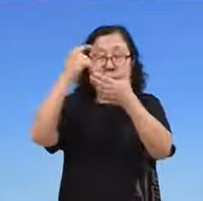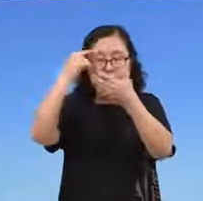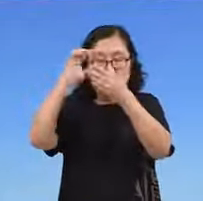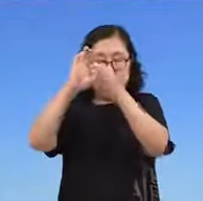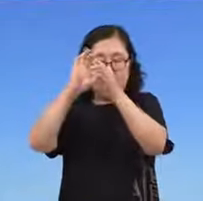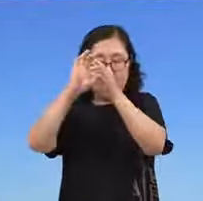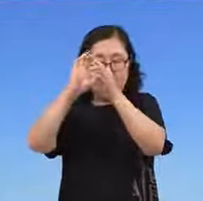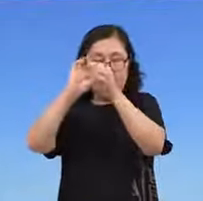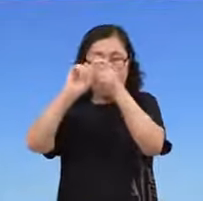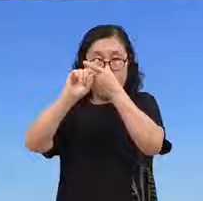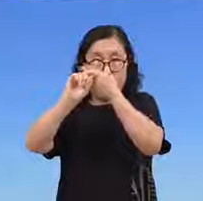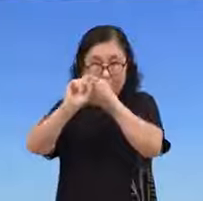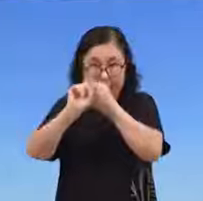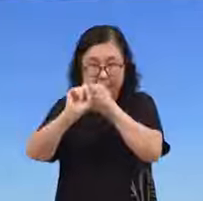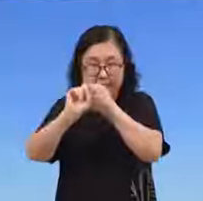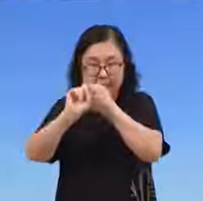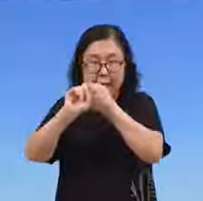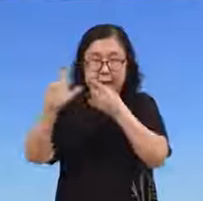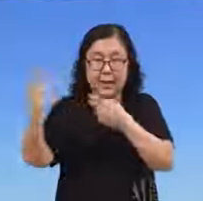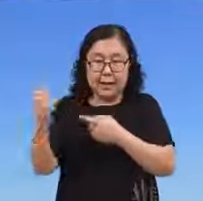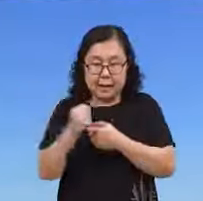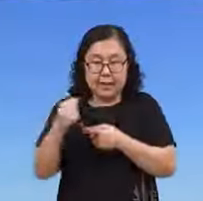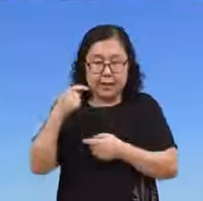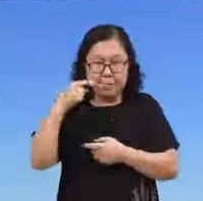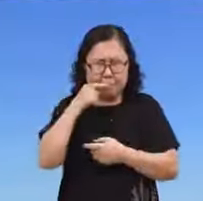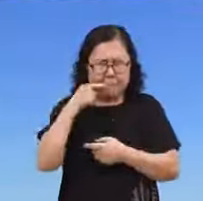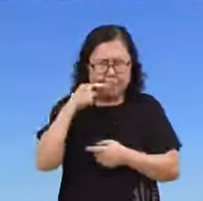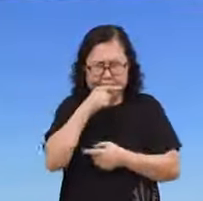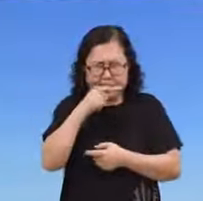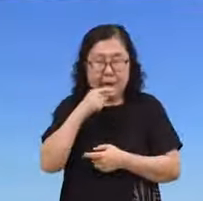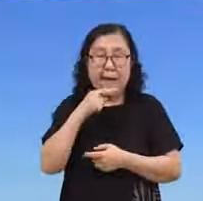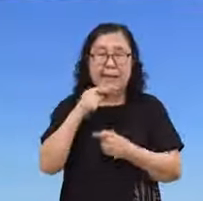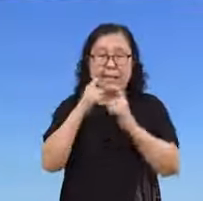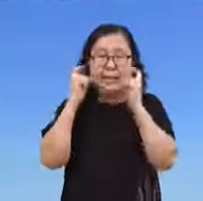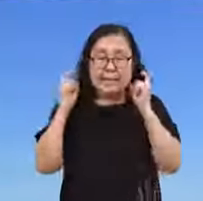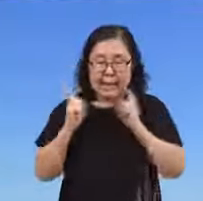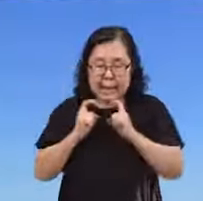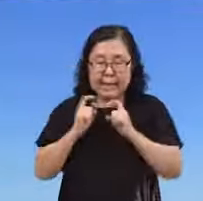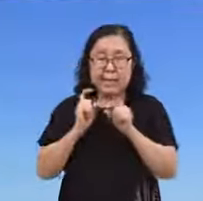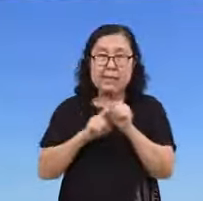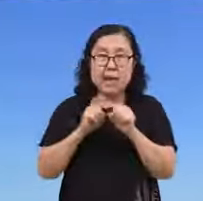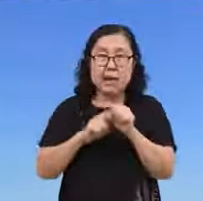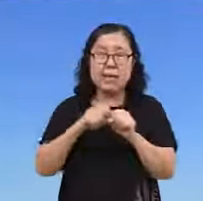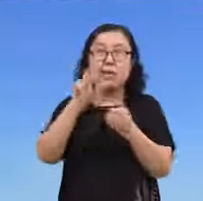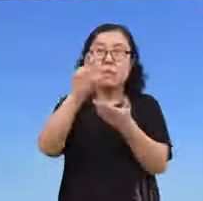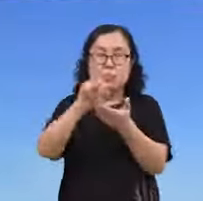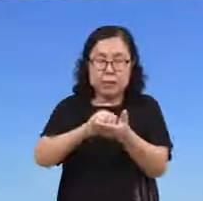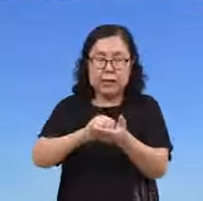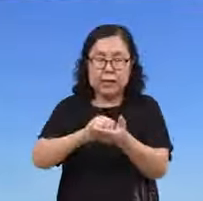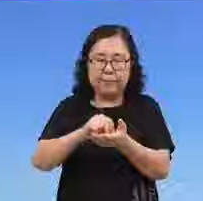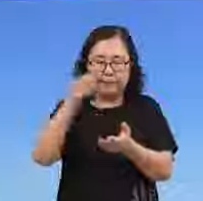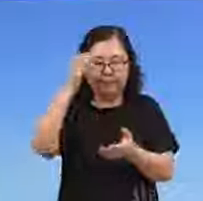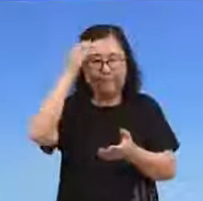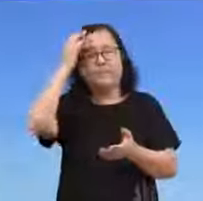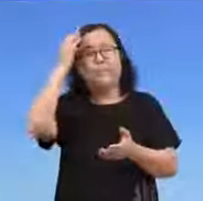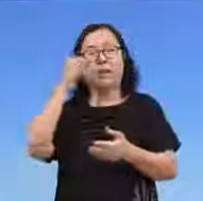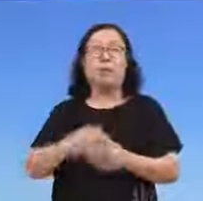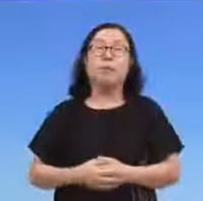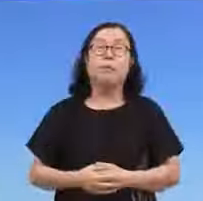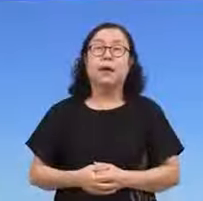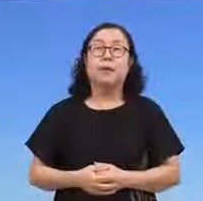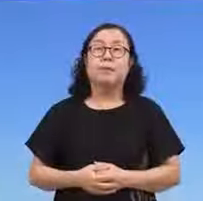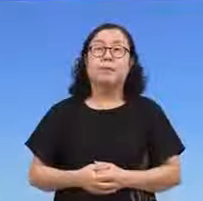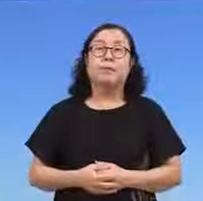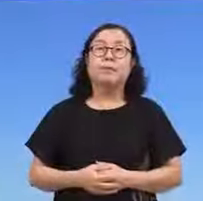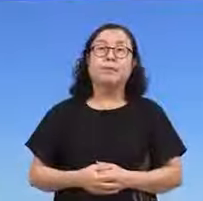하나님과의 관계 맺음은 철저한 개인적인 문제라는 것을 자각해야 한다는 겁니다. 이게 무슨 말인가 하면요,